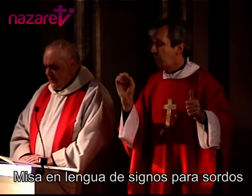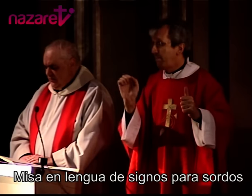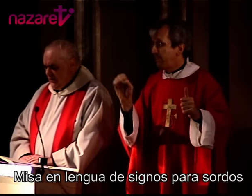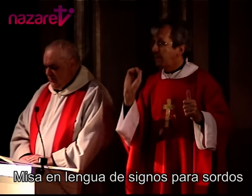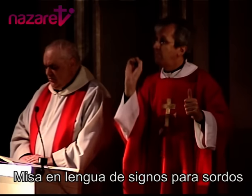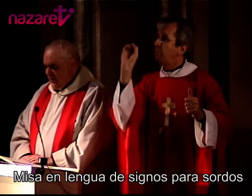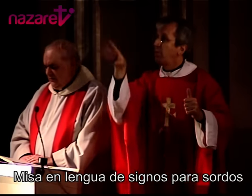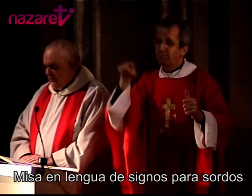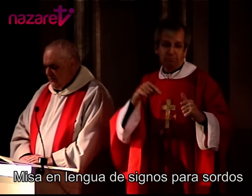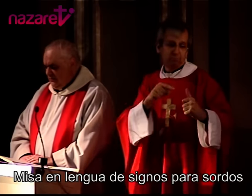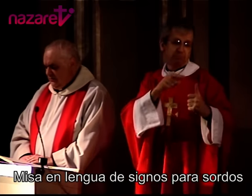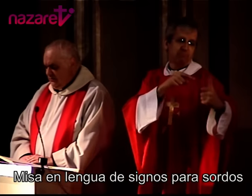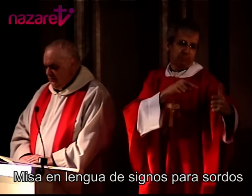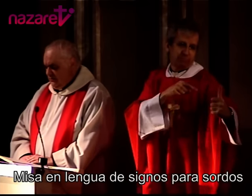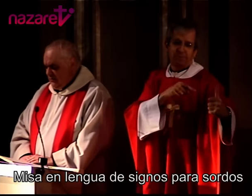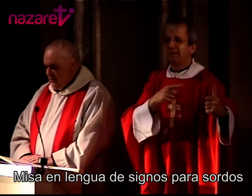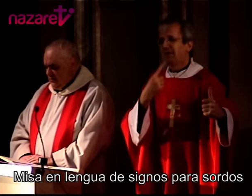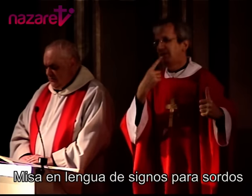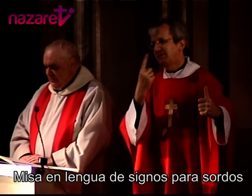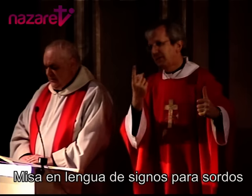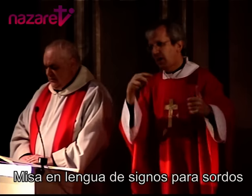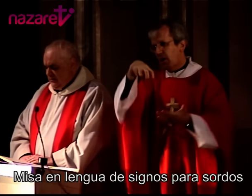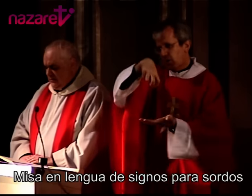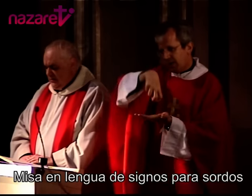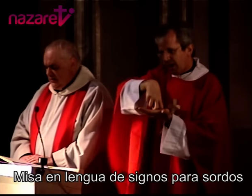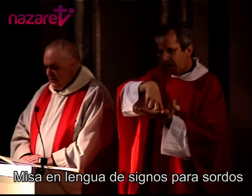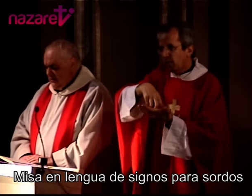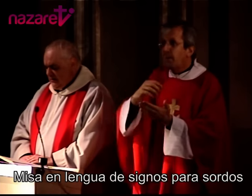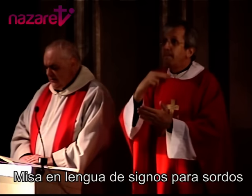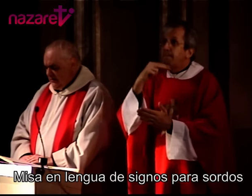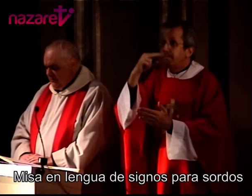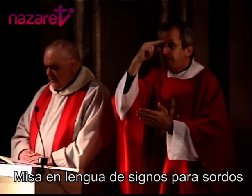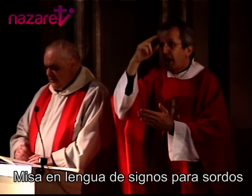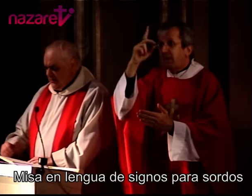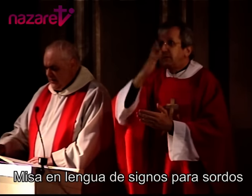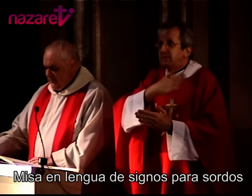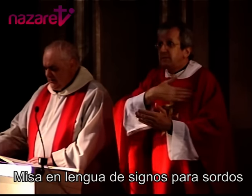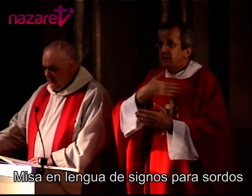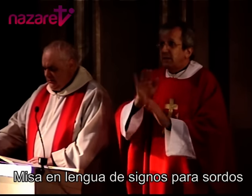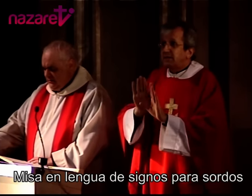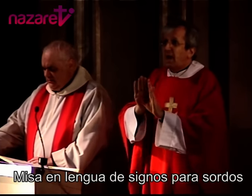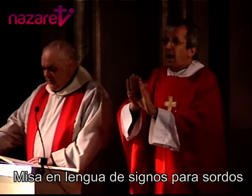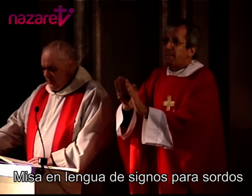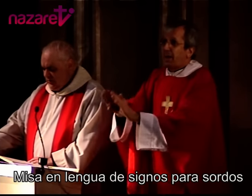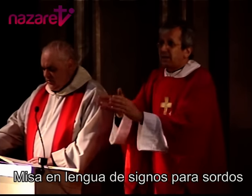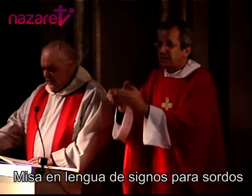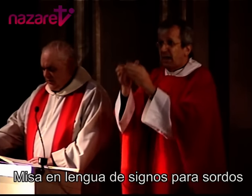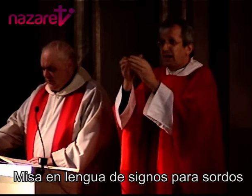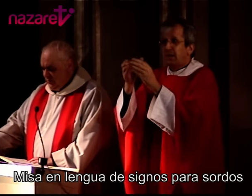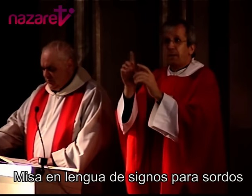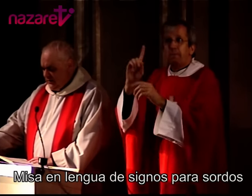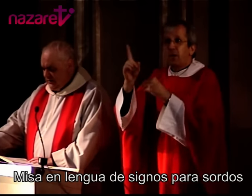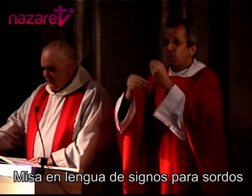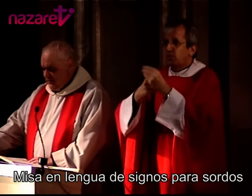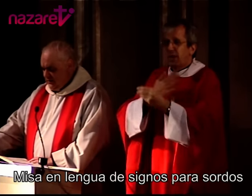y arrodillado oraba diciendo: «Padre, si quieres, aparta de mí este cáliz, pero que no se haga